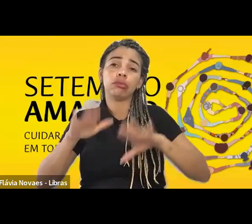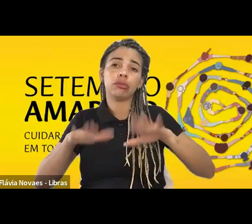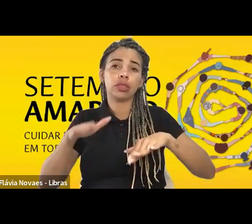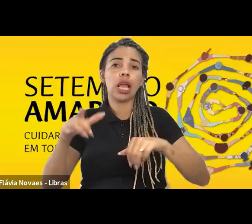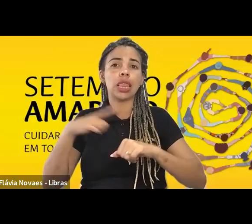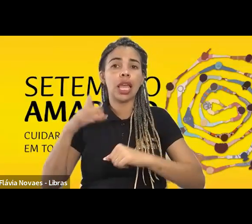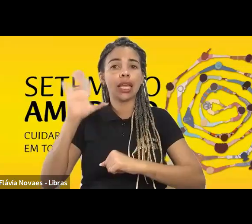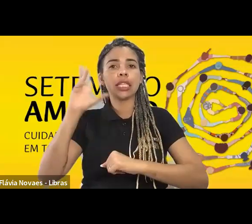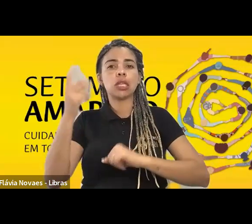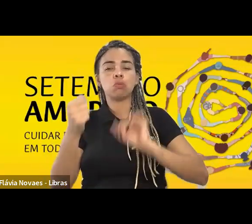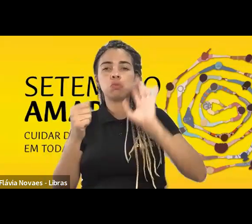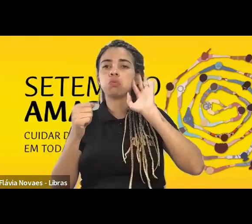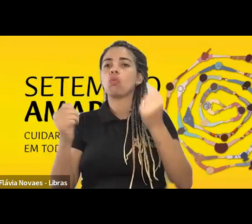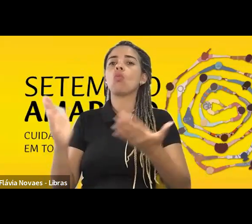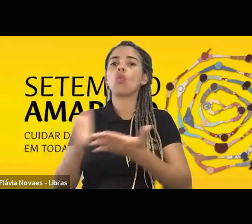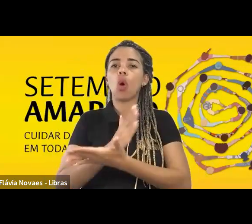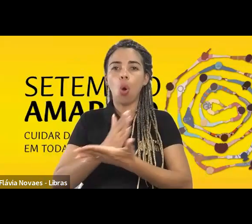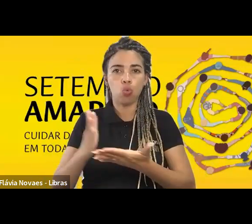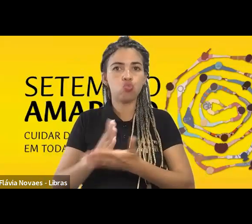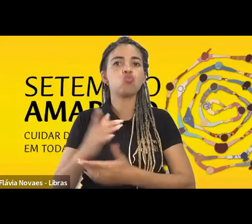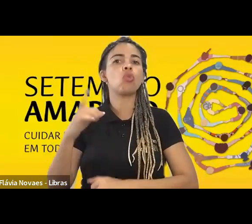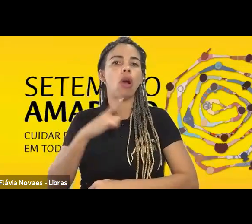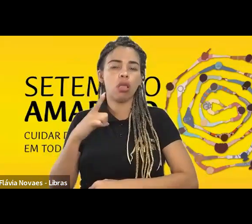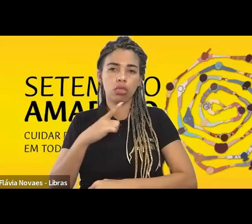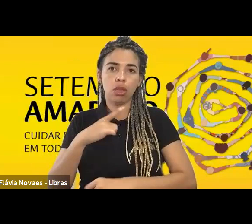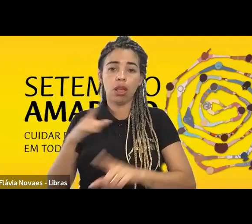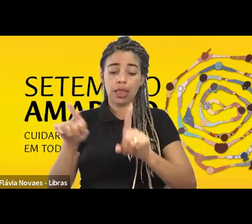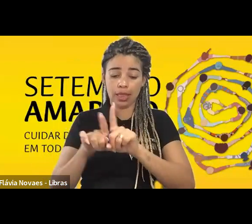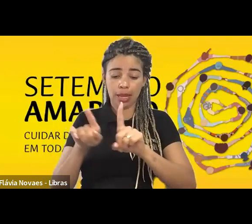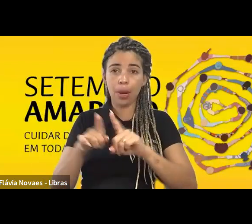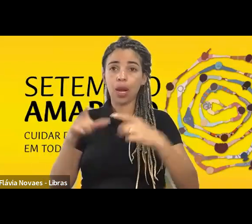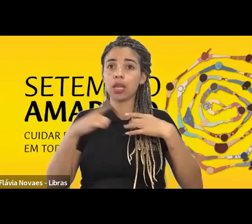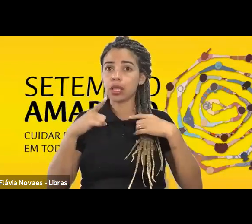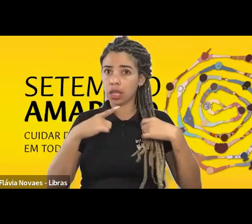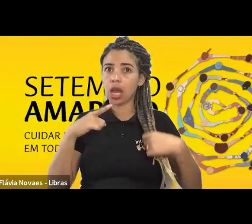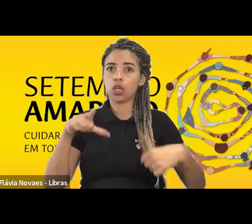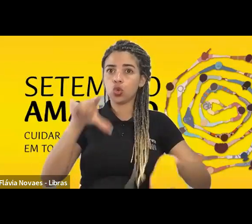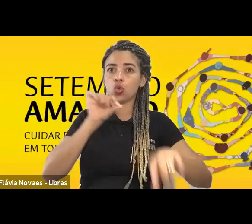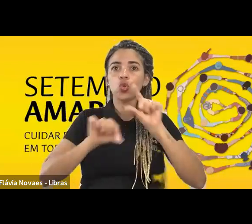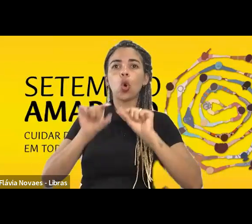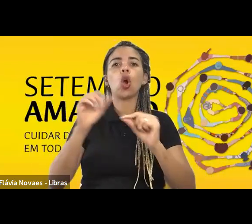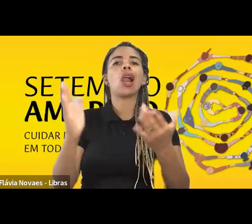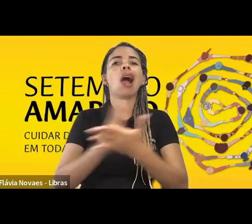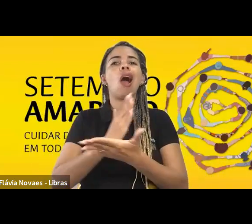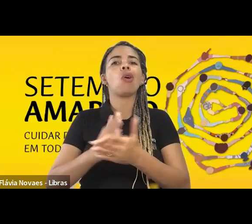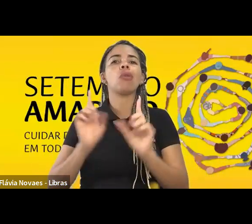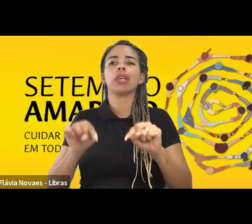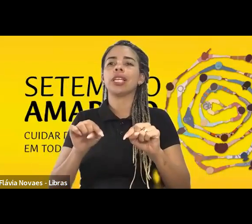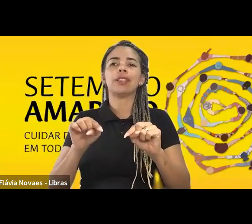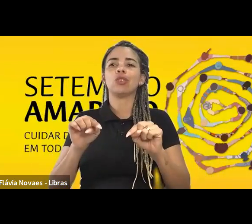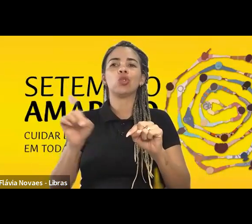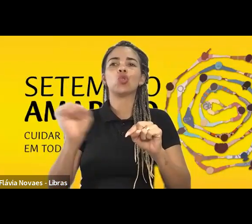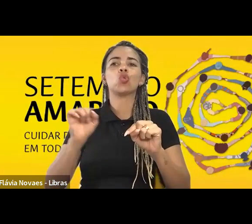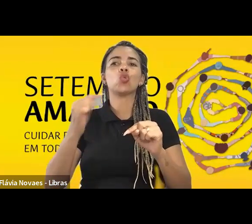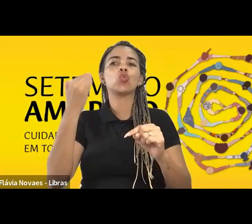tomar decisões ou definir algumas atitudes que não estão compatíveis